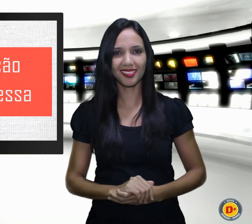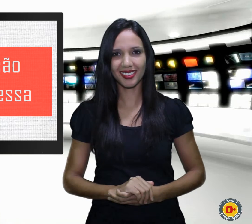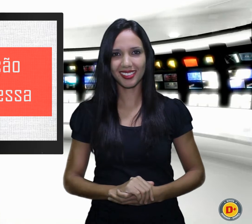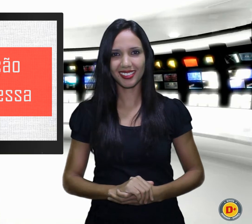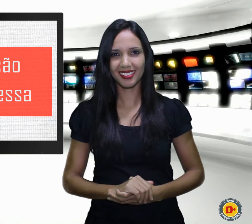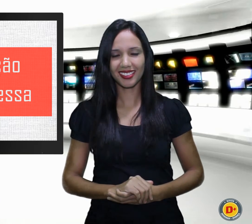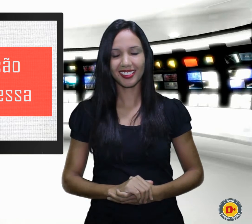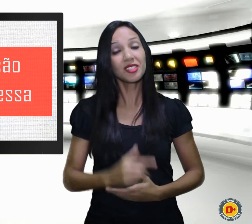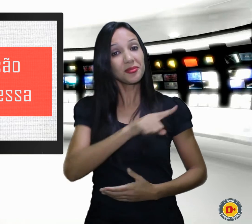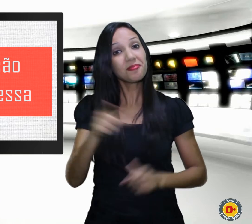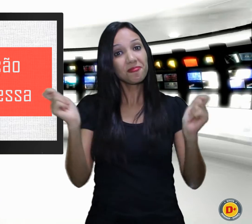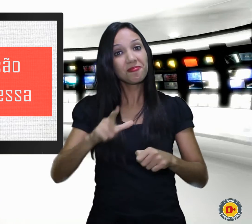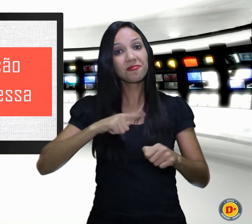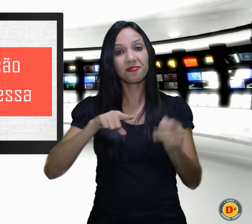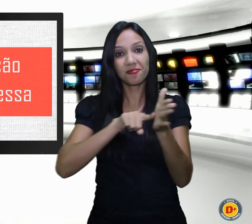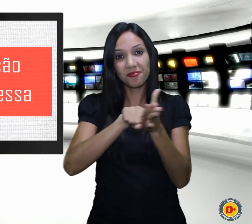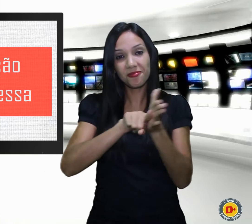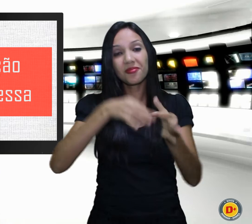Para participar com perguntas e sugestões,